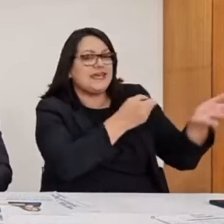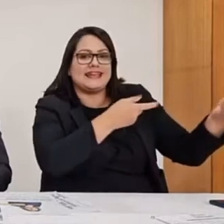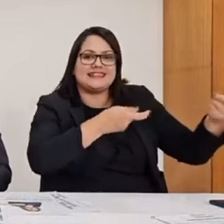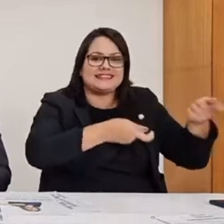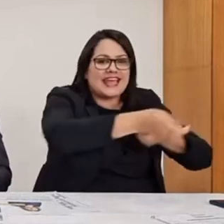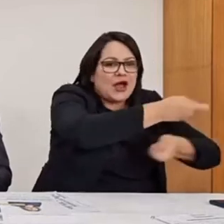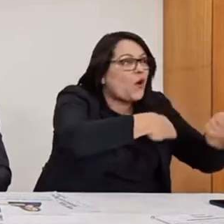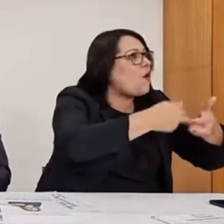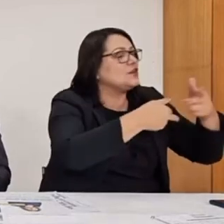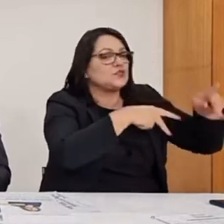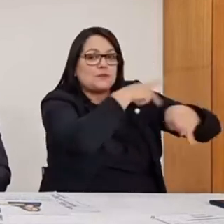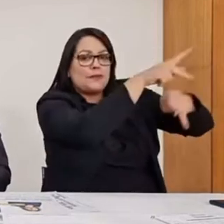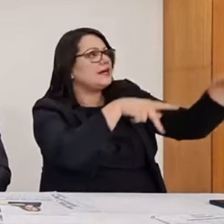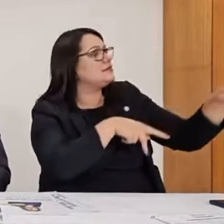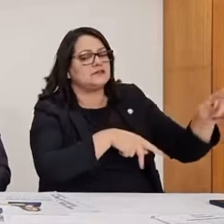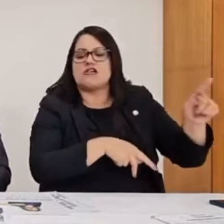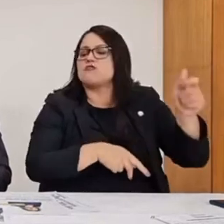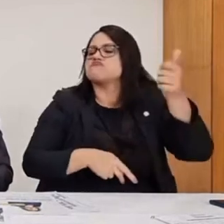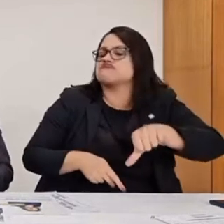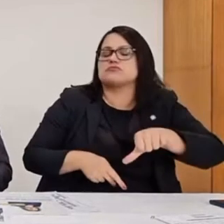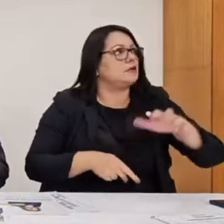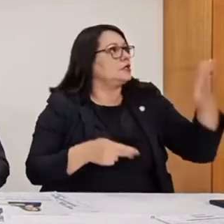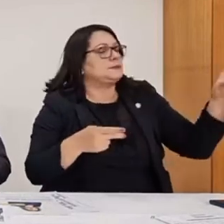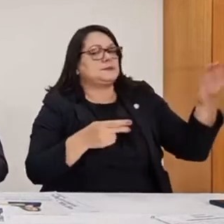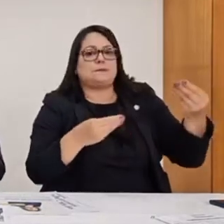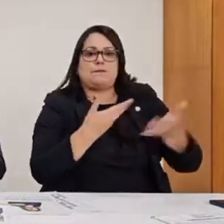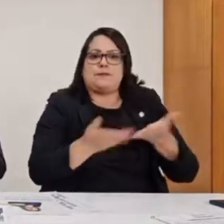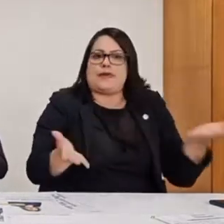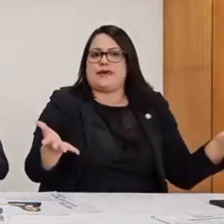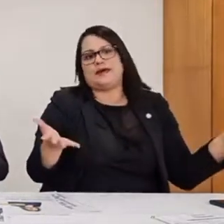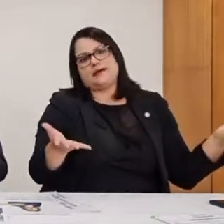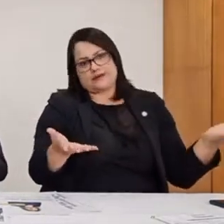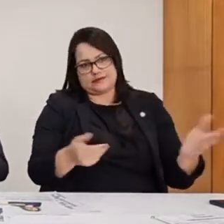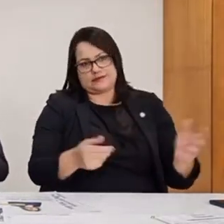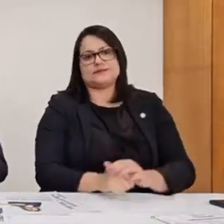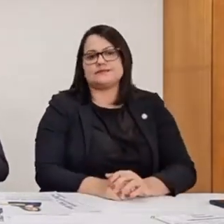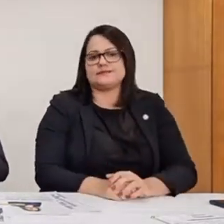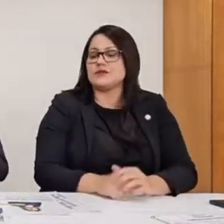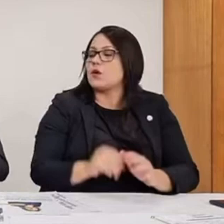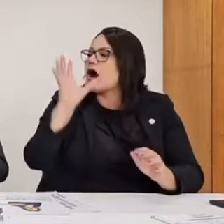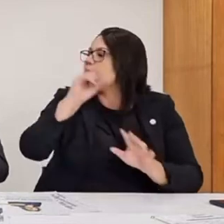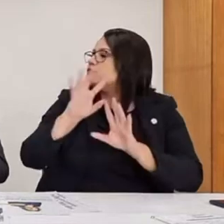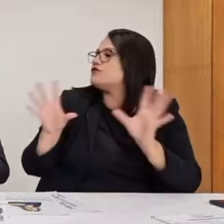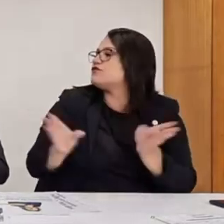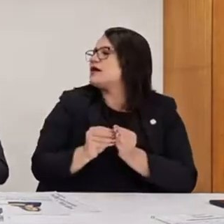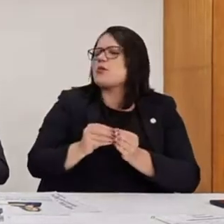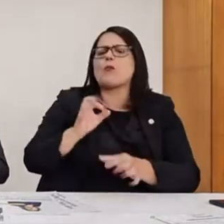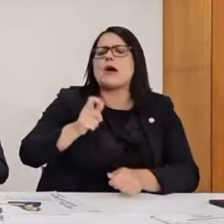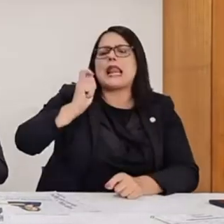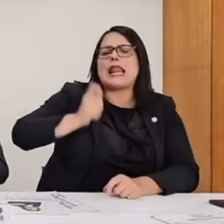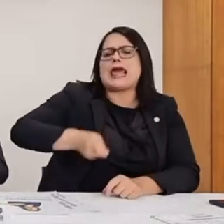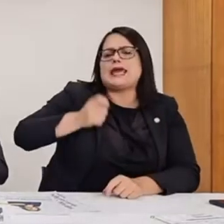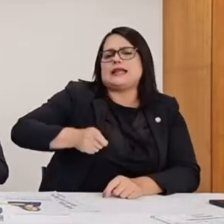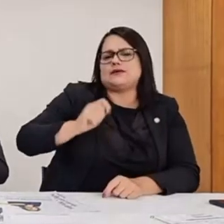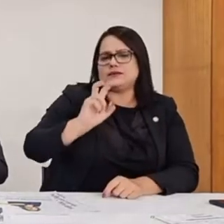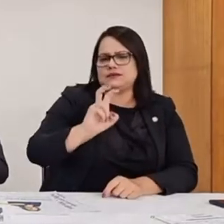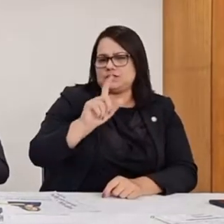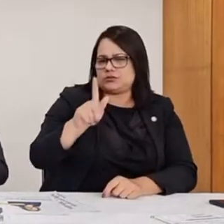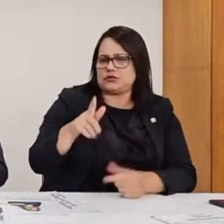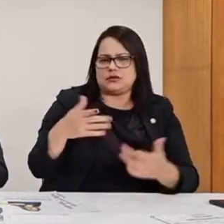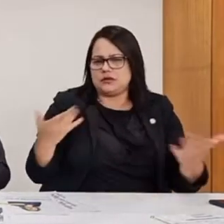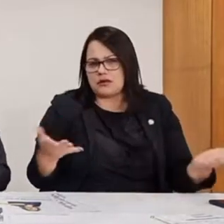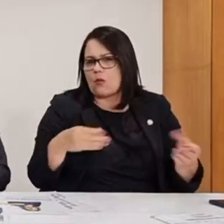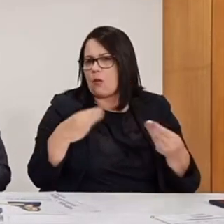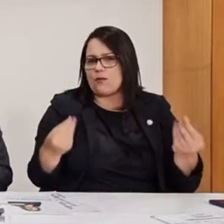fazer um bom investimento no Brasil e por aí afora. Rapidamente, então, Fábio, faça favor aí. Leilão do 5G, benefícios? Então,